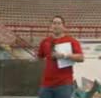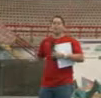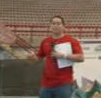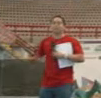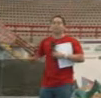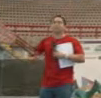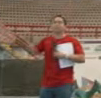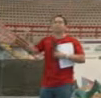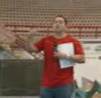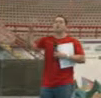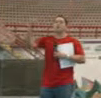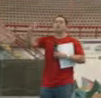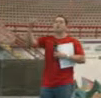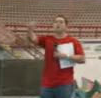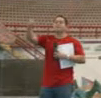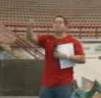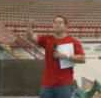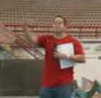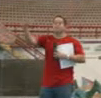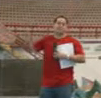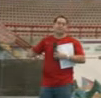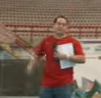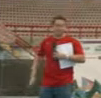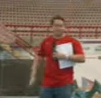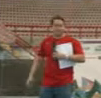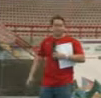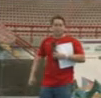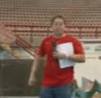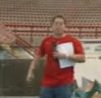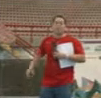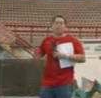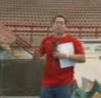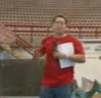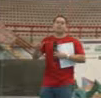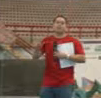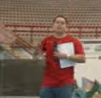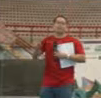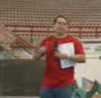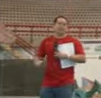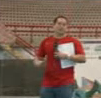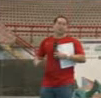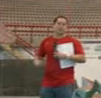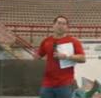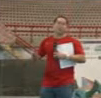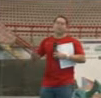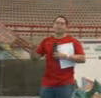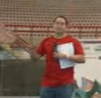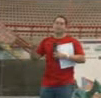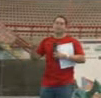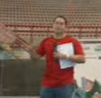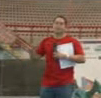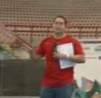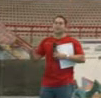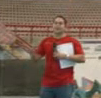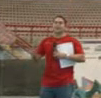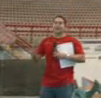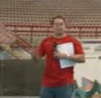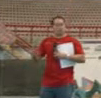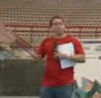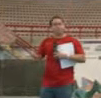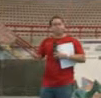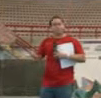outros produtos. A gente precisou que a Europa precisasse de outras madeiras. Mas o pau-brasil tem outra vantagem, que muitas vezes o livro não